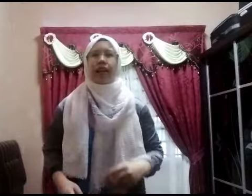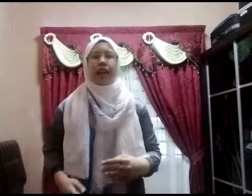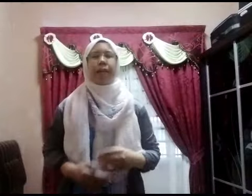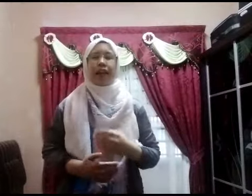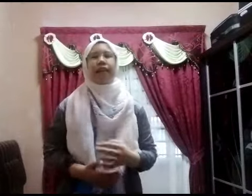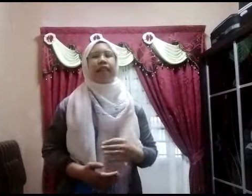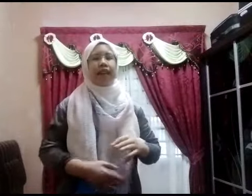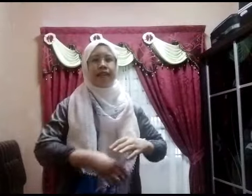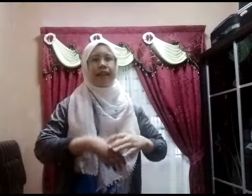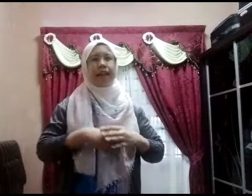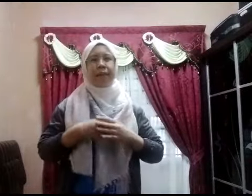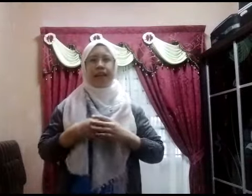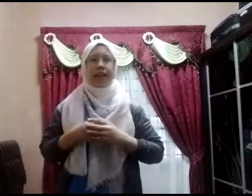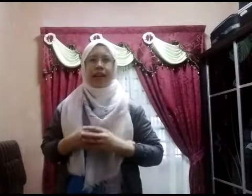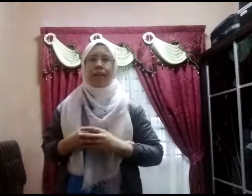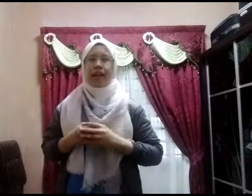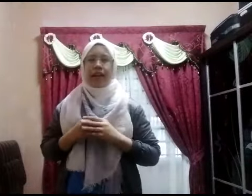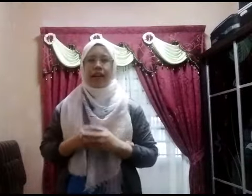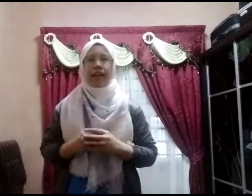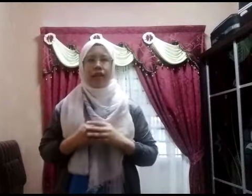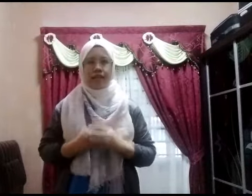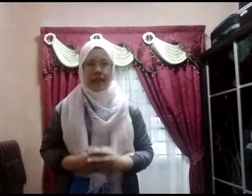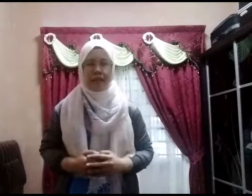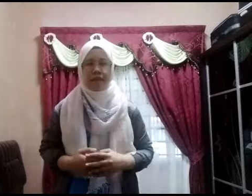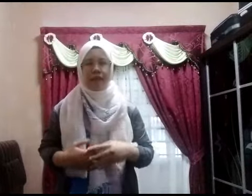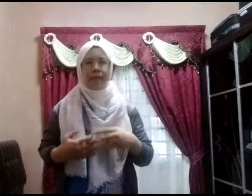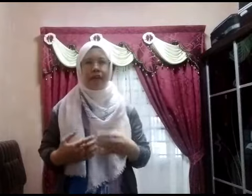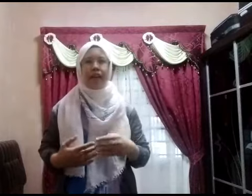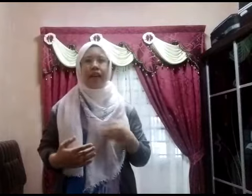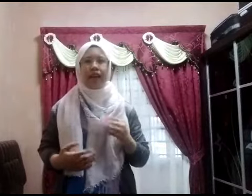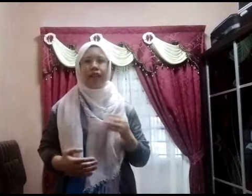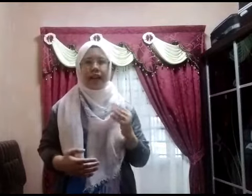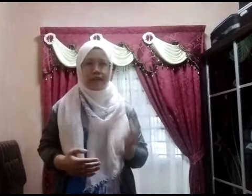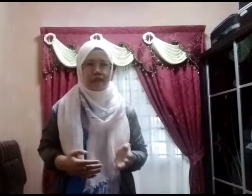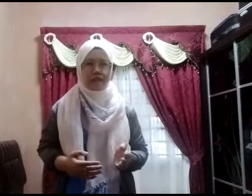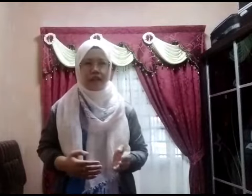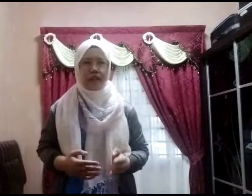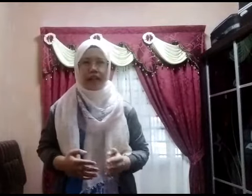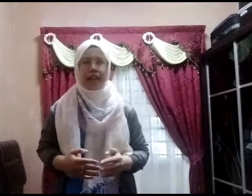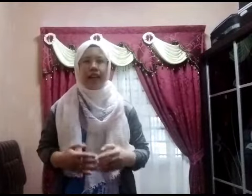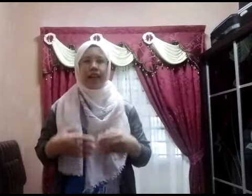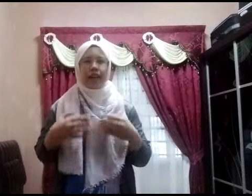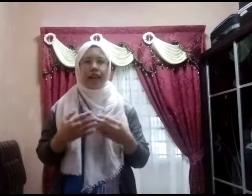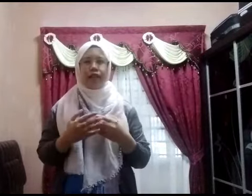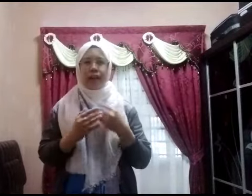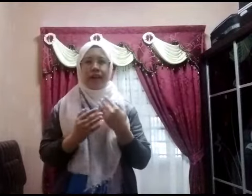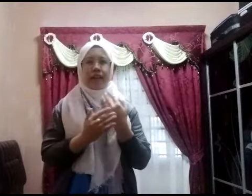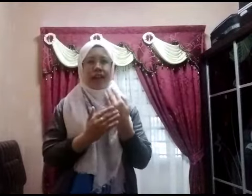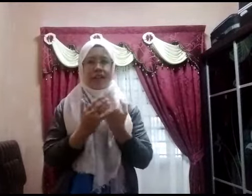Okey, baiklah. Sekarang saya akan menerangkan mengenai konsep Fleming left hand rule. Okey, jadi Fleming left hand rule